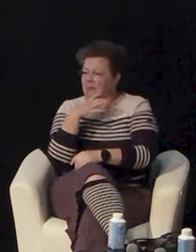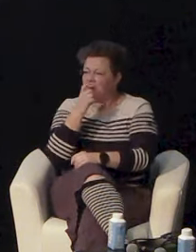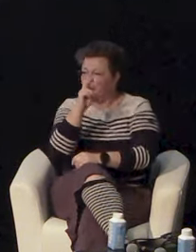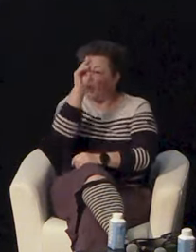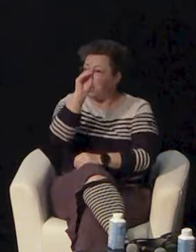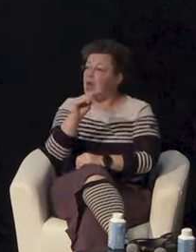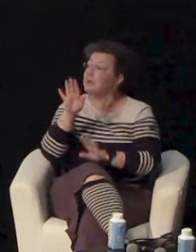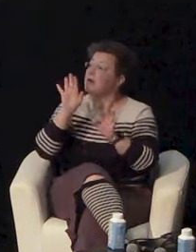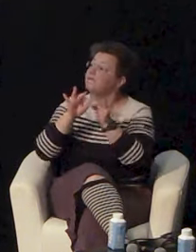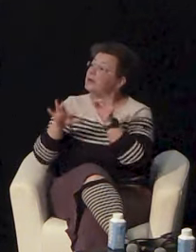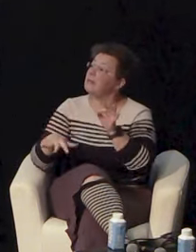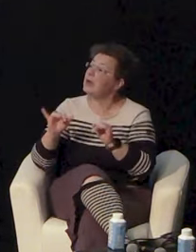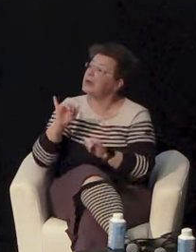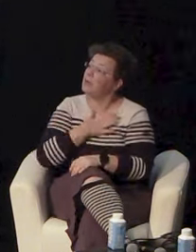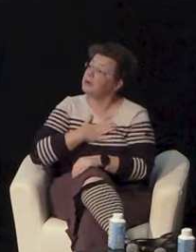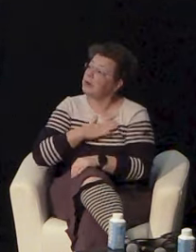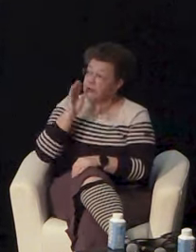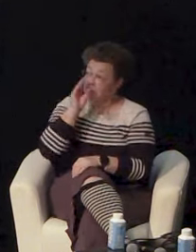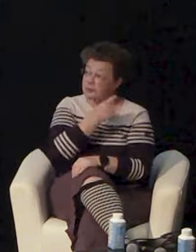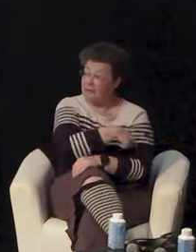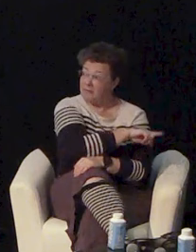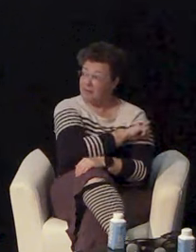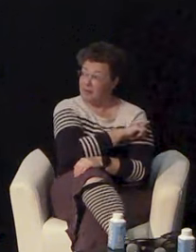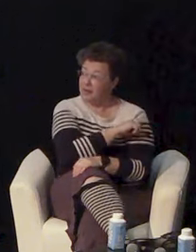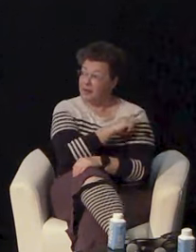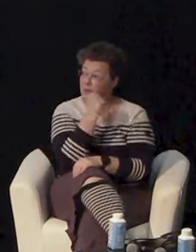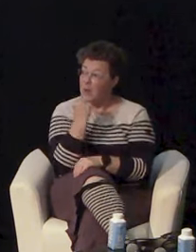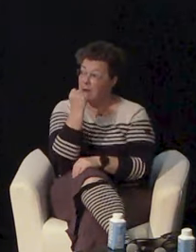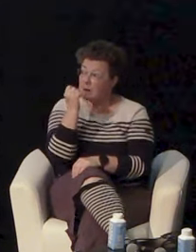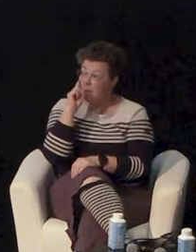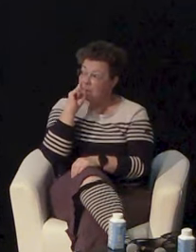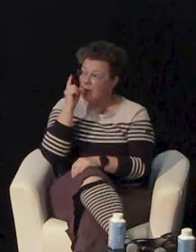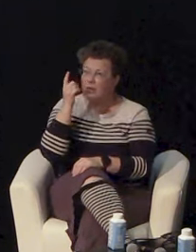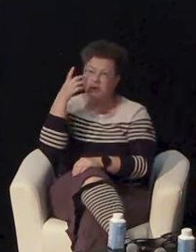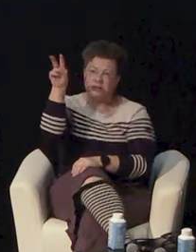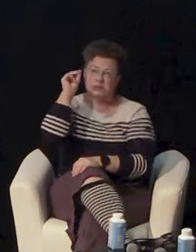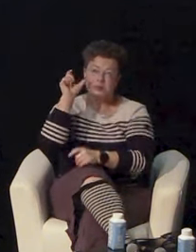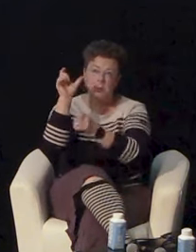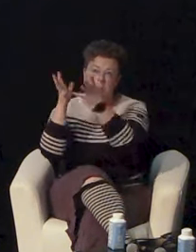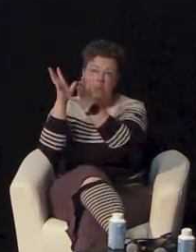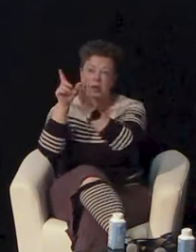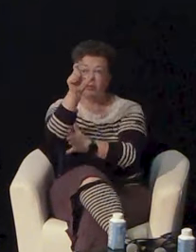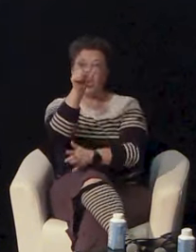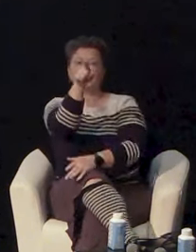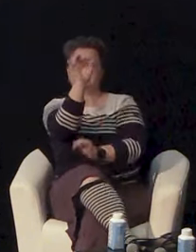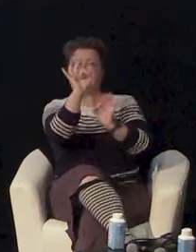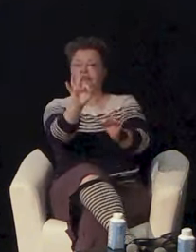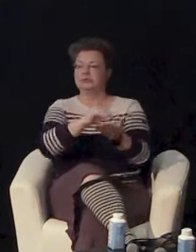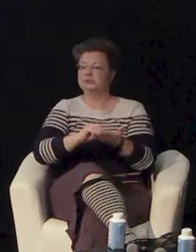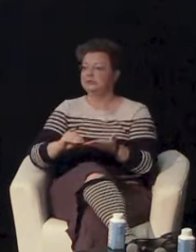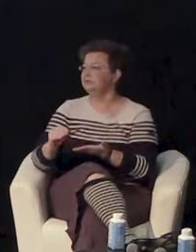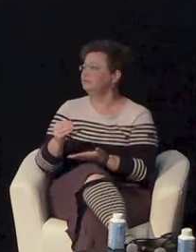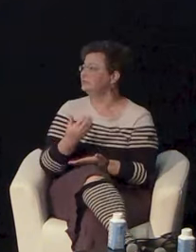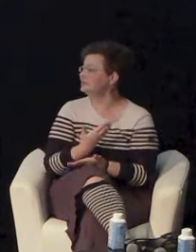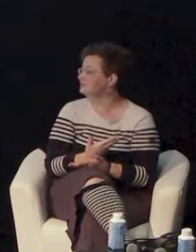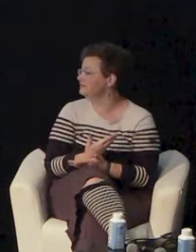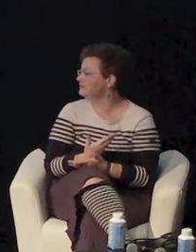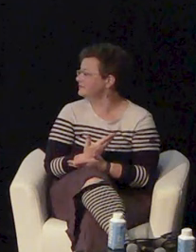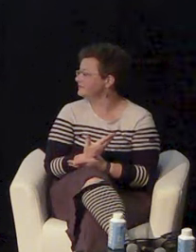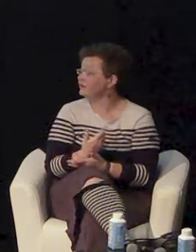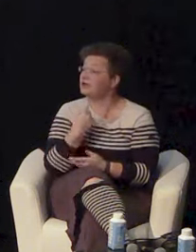tableau. Le professeur râlait, bien sûr, mais le faisait. Mais les étudiants aussi, entendant, étaient contents, parce que pouvaient